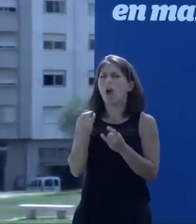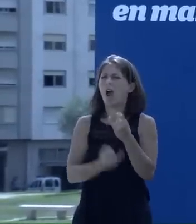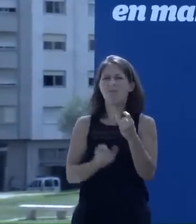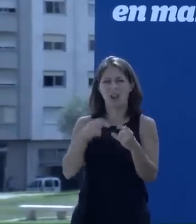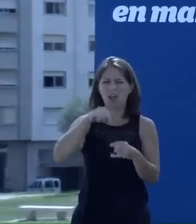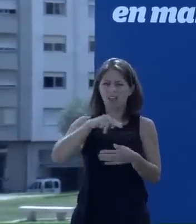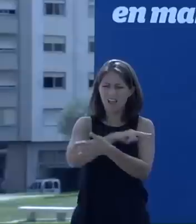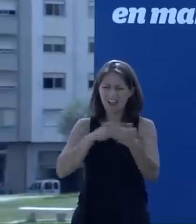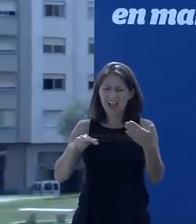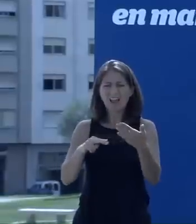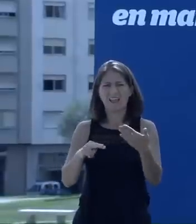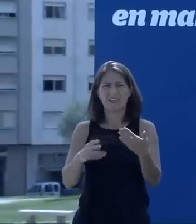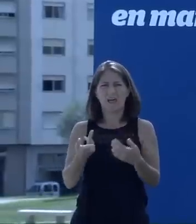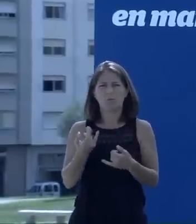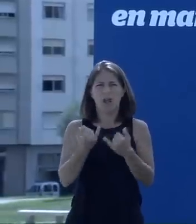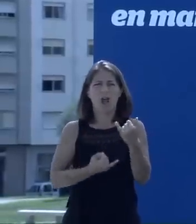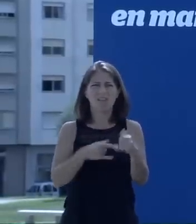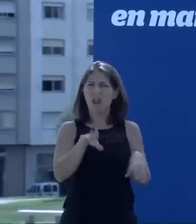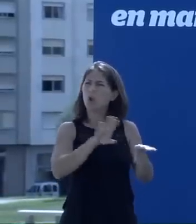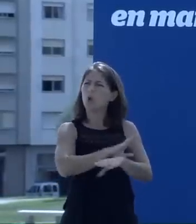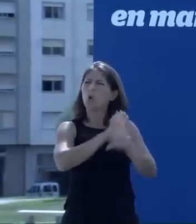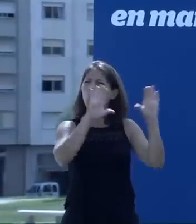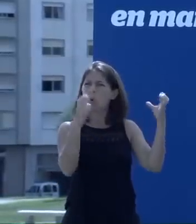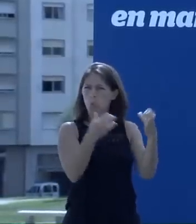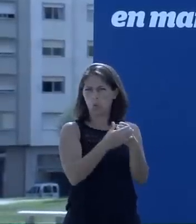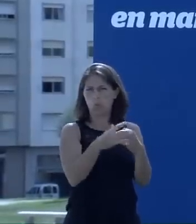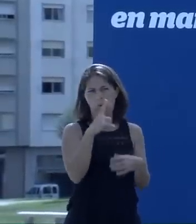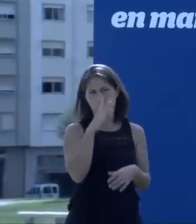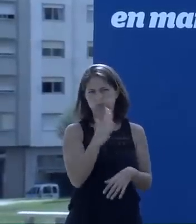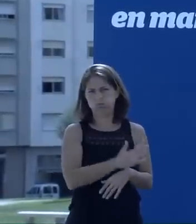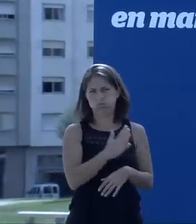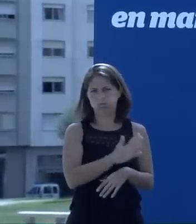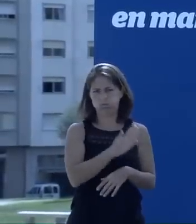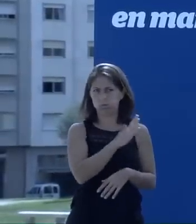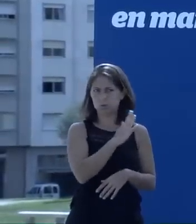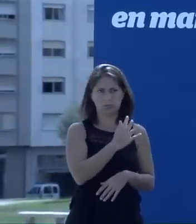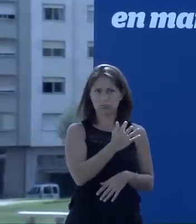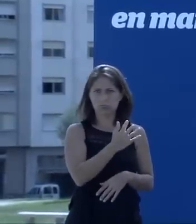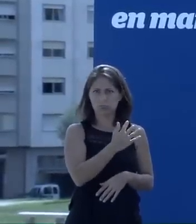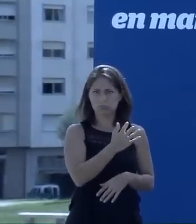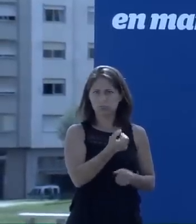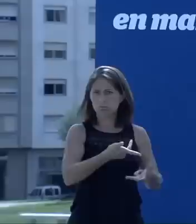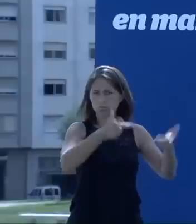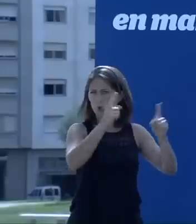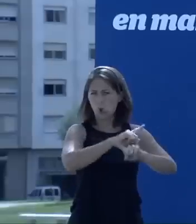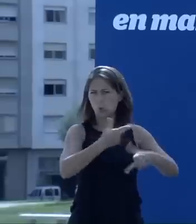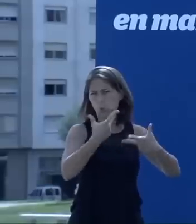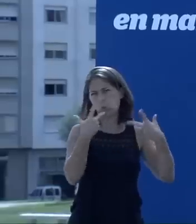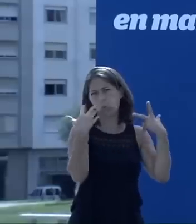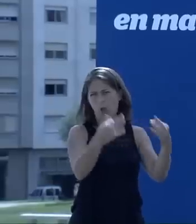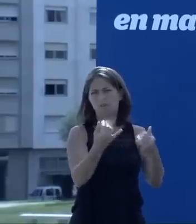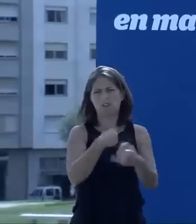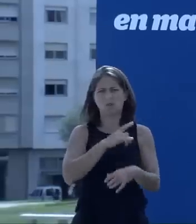máis na Galiza os continuos ataques do Partido Podre, como ben di o Mestre Beiras, a nosa cultura e a nosa lingua,